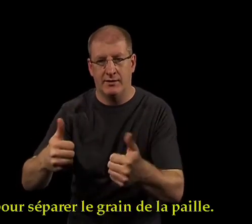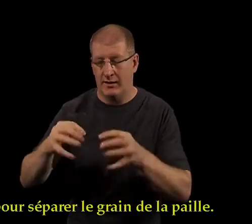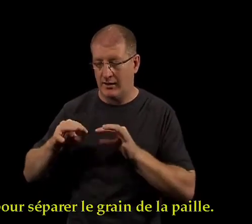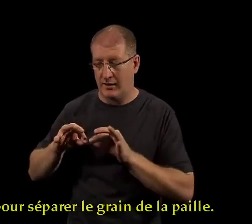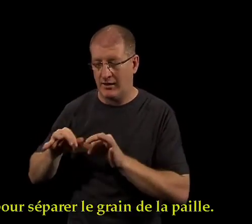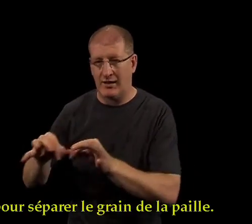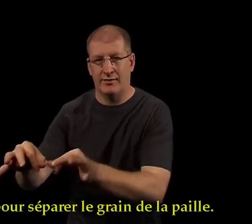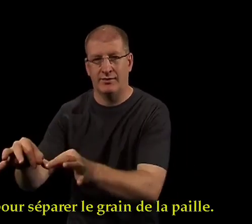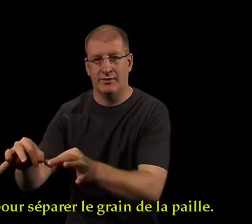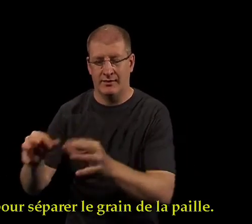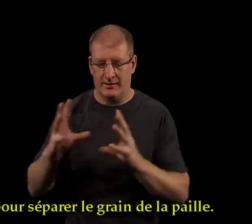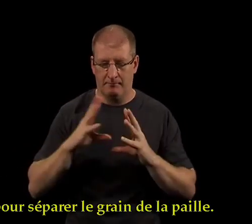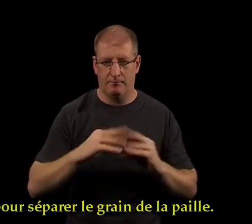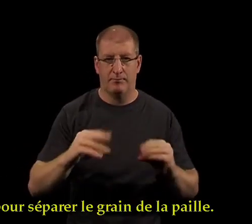pour séparer le grain de la paille.